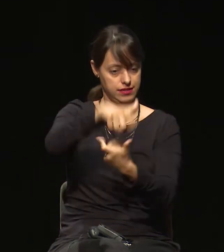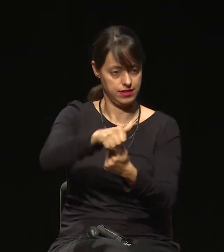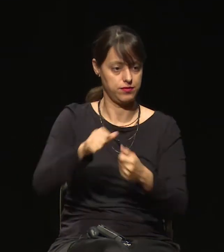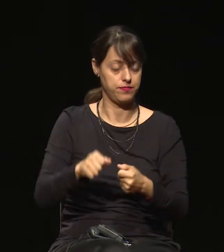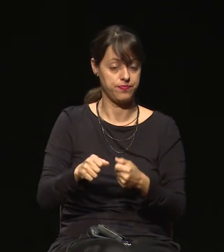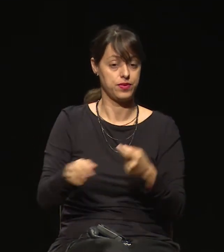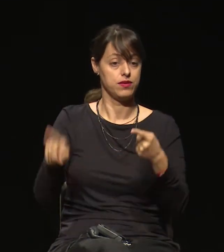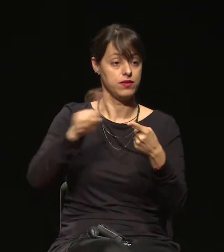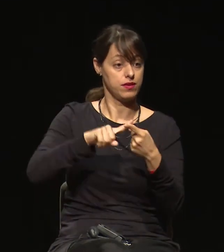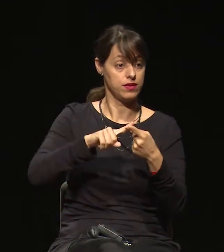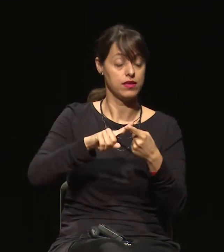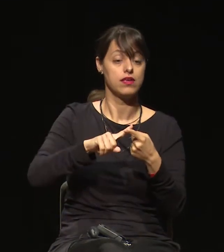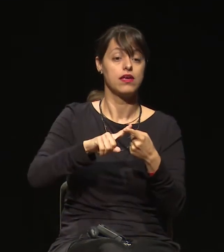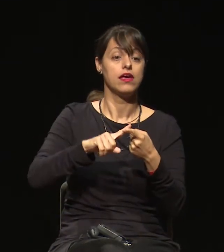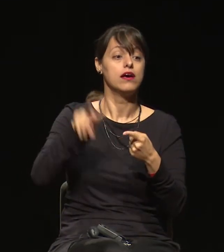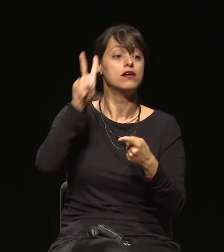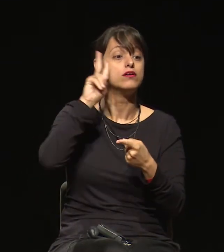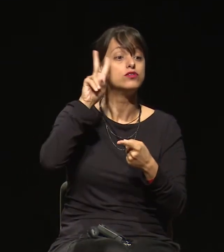infância, cuja